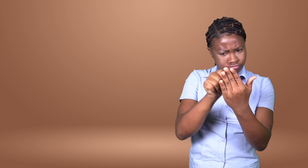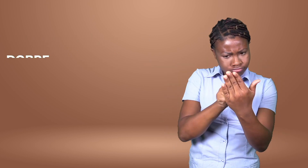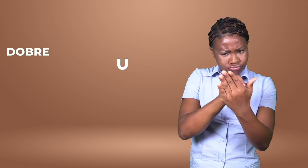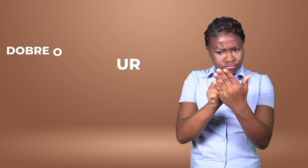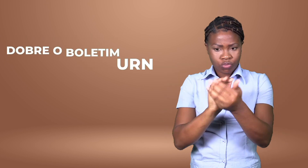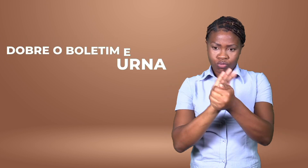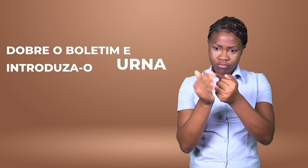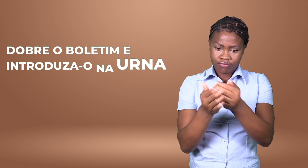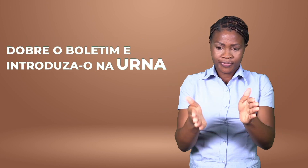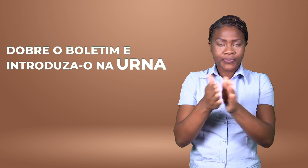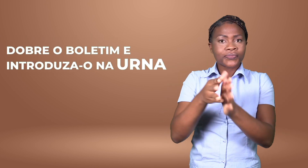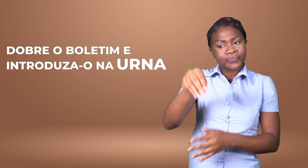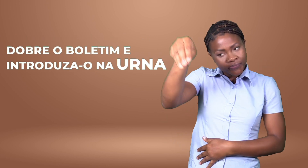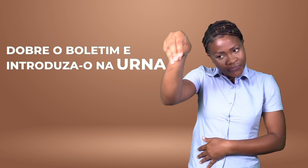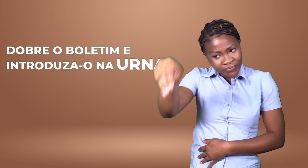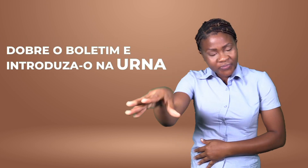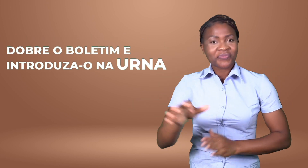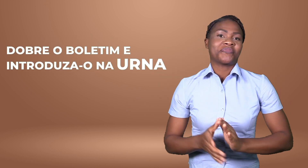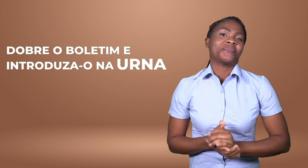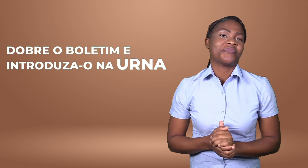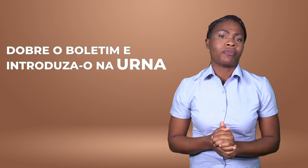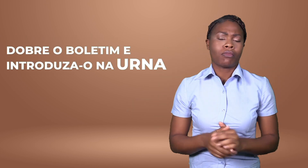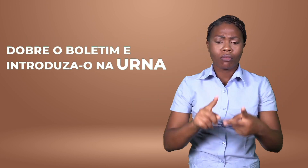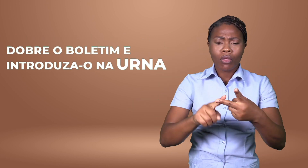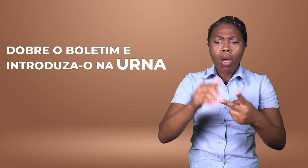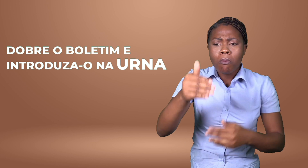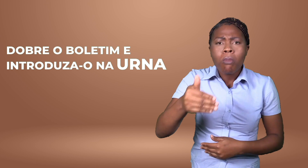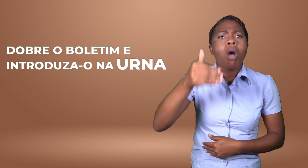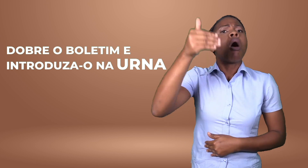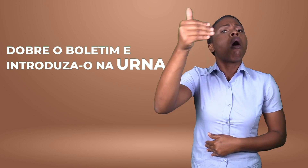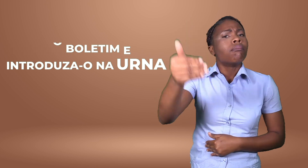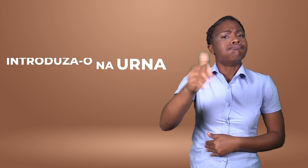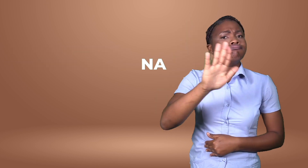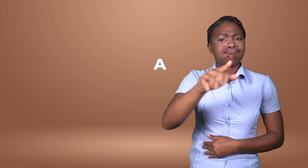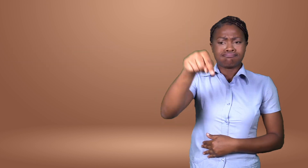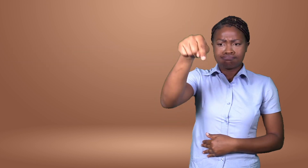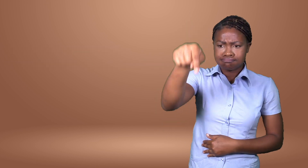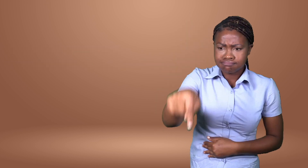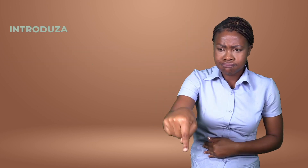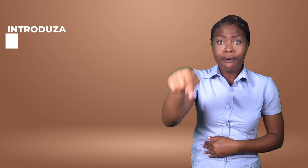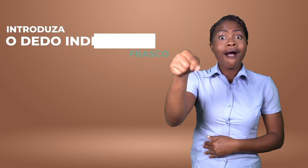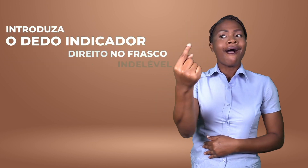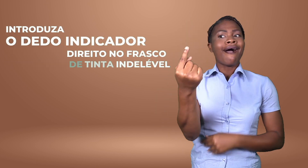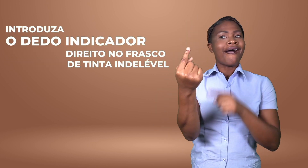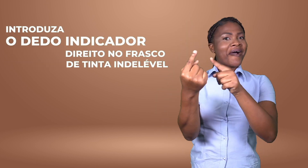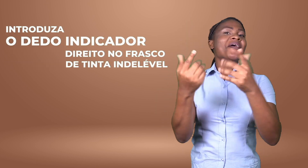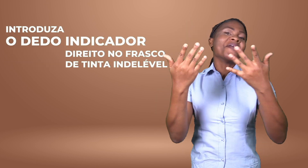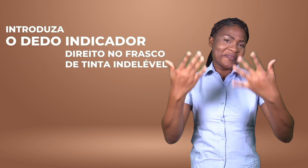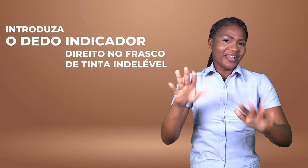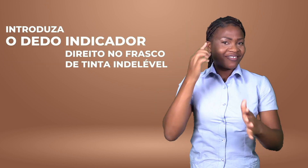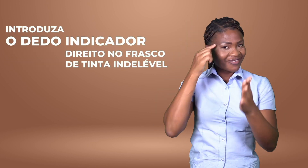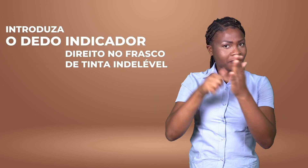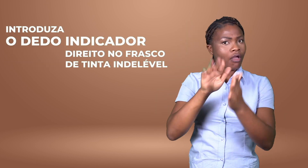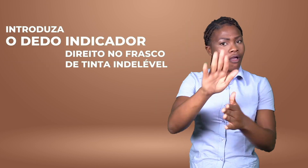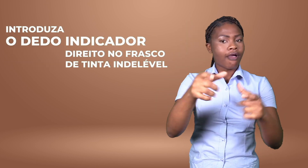inutilizado. Dobre o boletim e introduza-o na urna colocada para o efeito. Introduza o dedo indicador direito